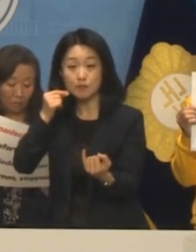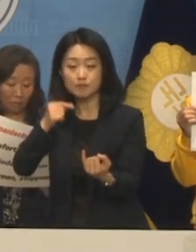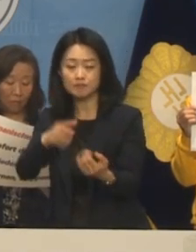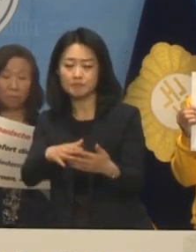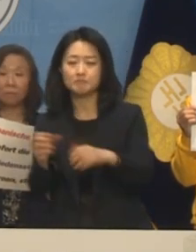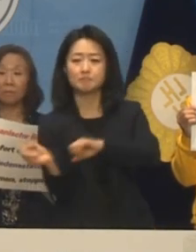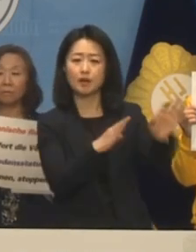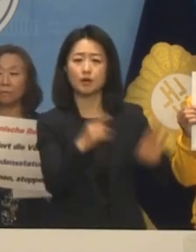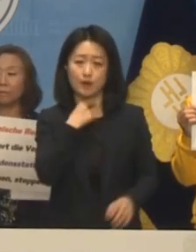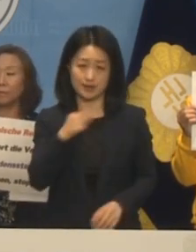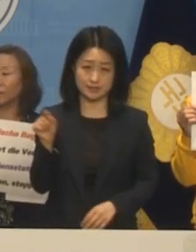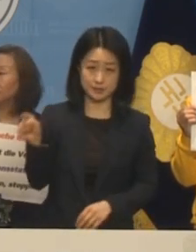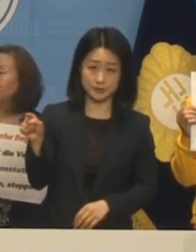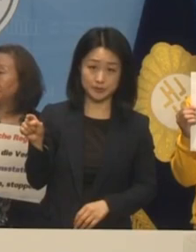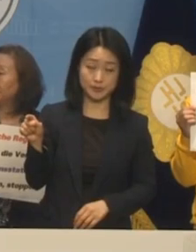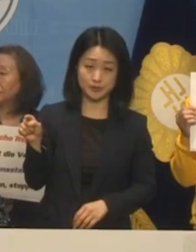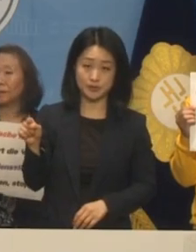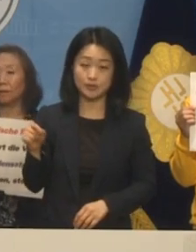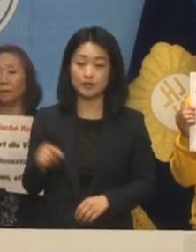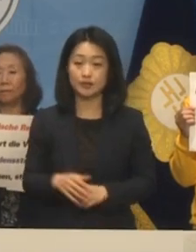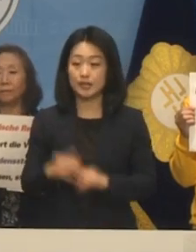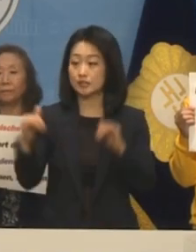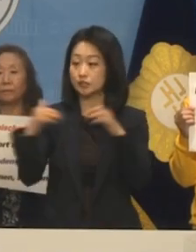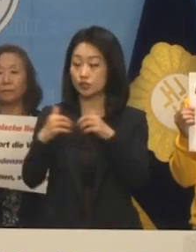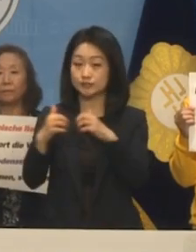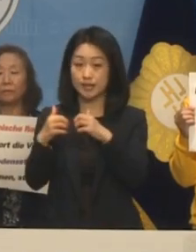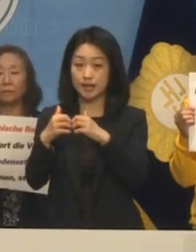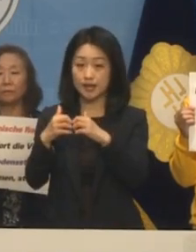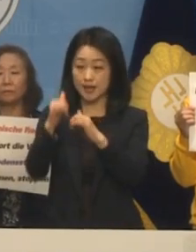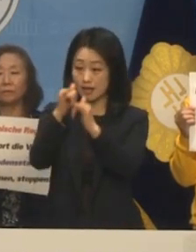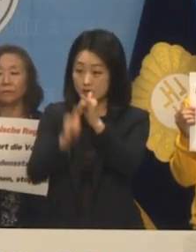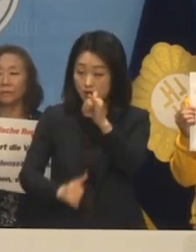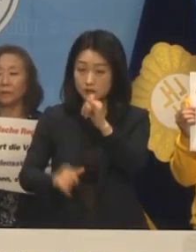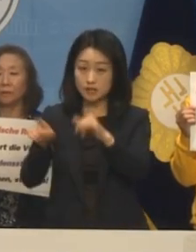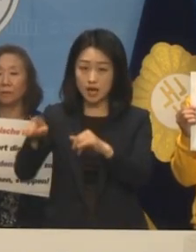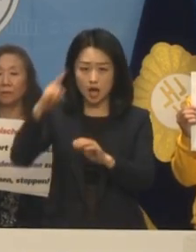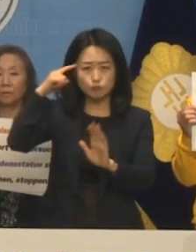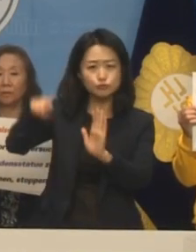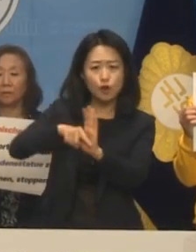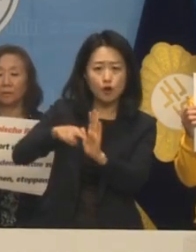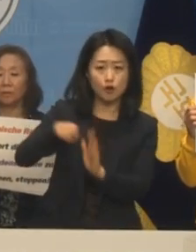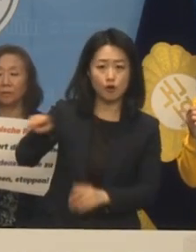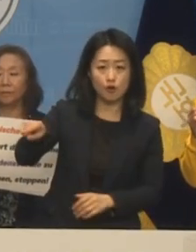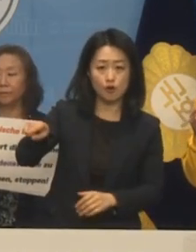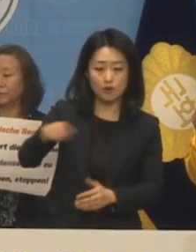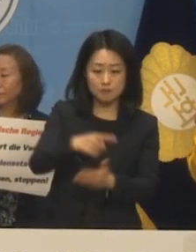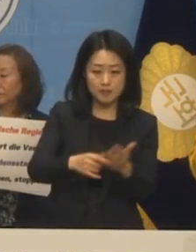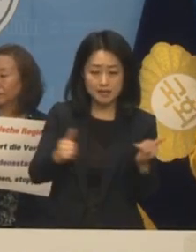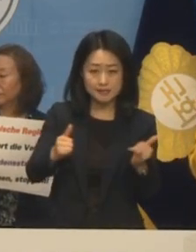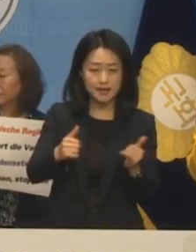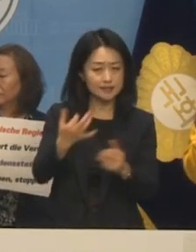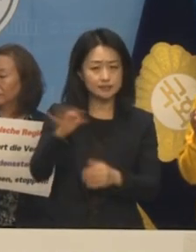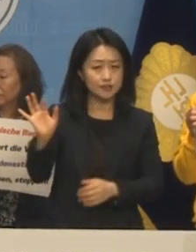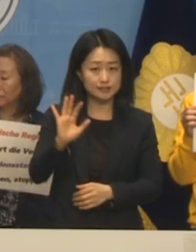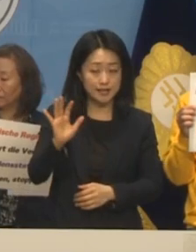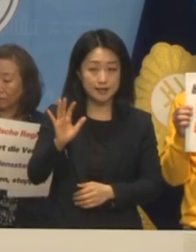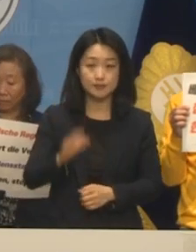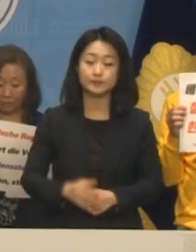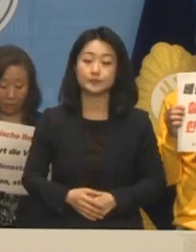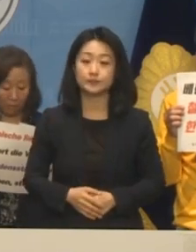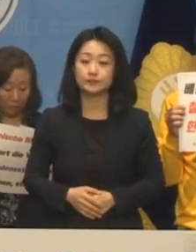것입니다. 이는 전범의 역사를 지우고 피해자를 부정하는 것과 같습니다. 처음 일본 대사관